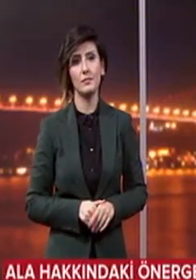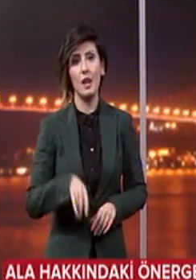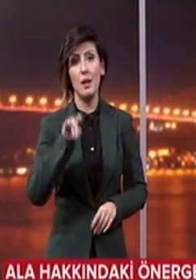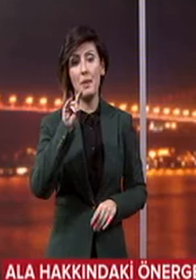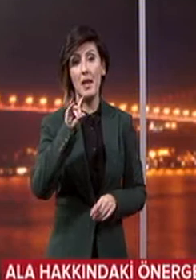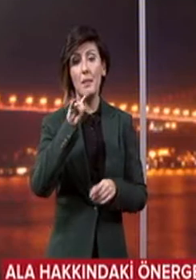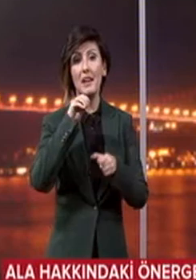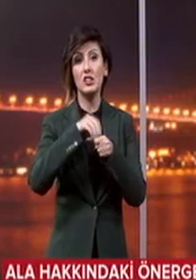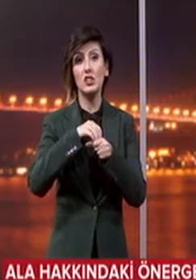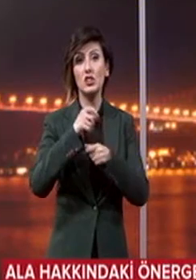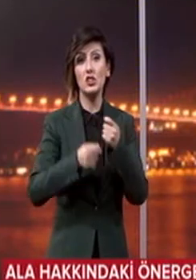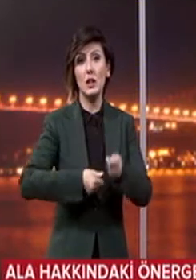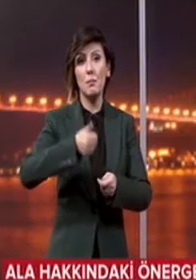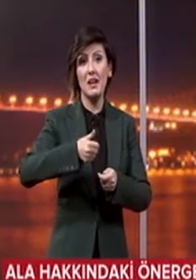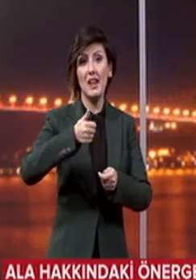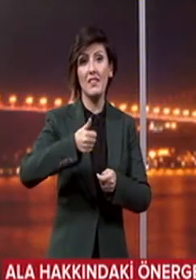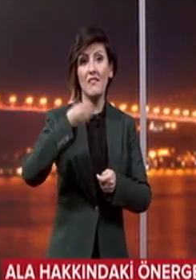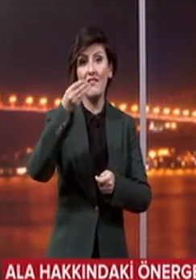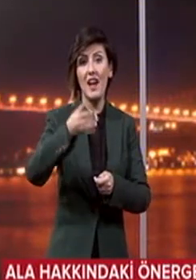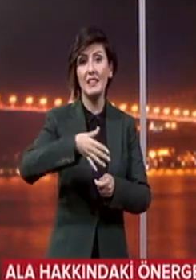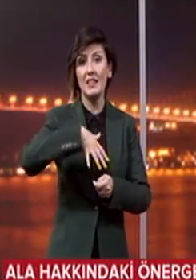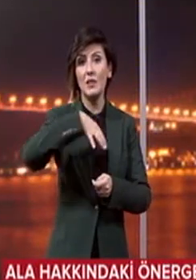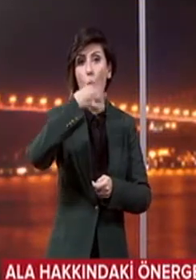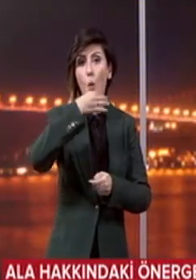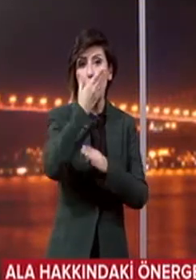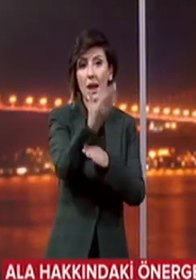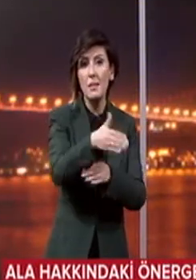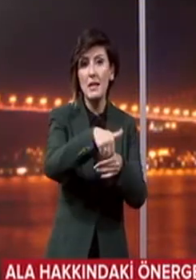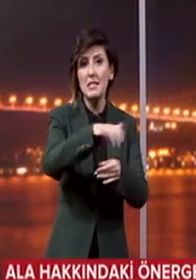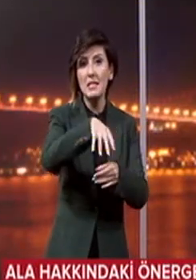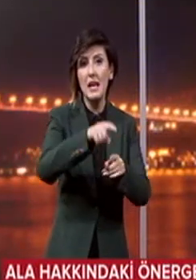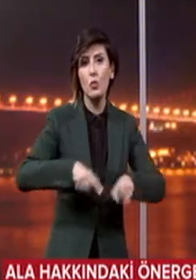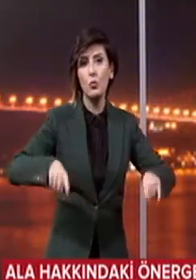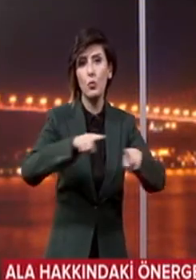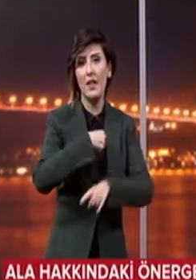MHP'nin İçişleri Bakanı Efkan Ala hakkında verdiği gen soru önergesi Meclis Genel Kurulu'nda reddedildi.